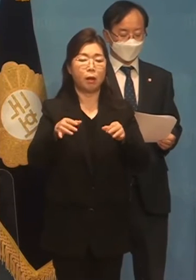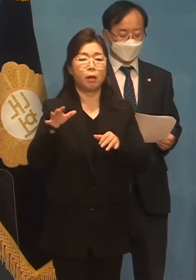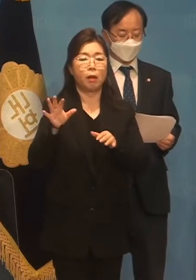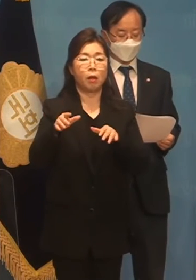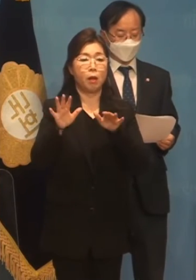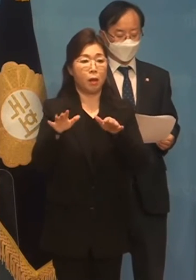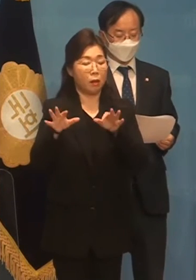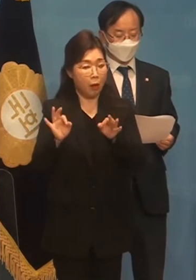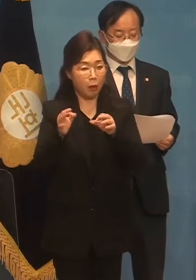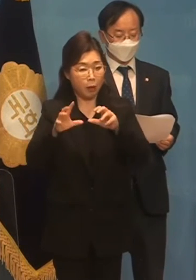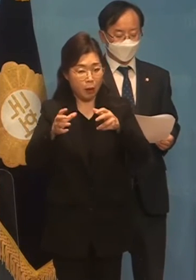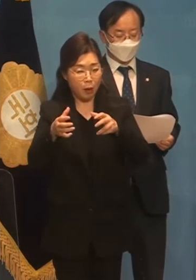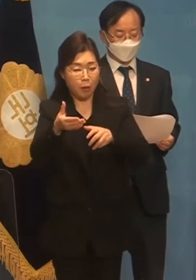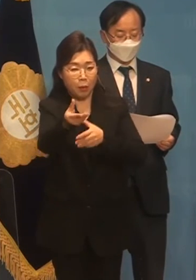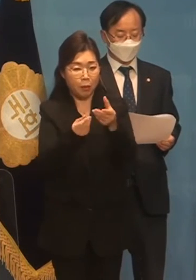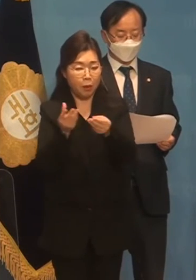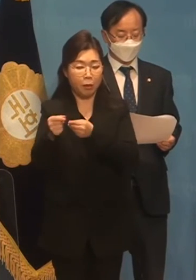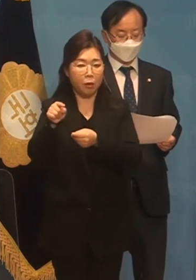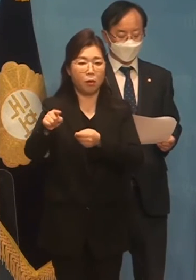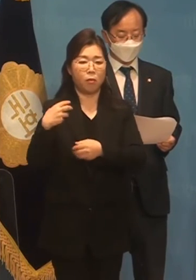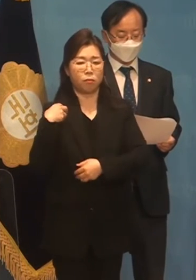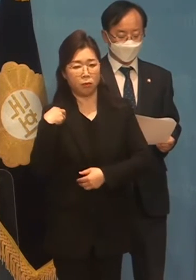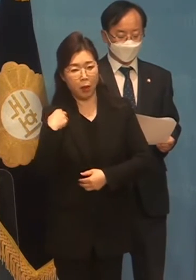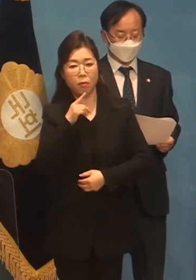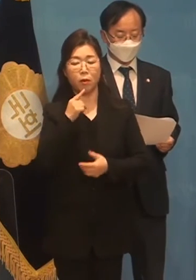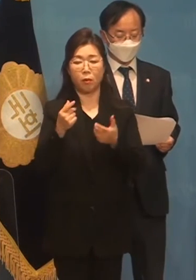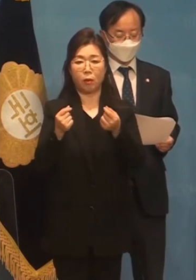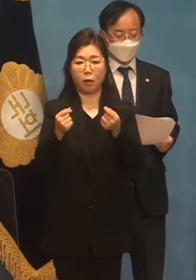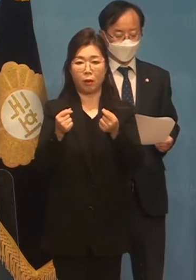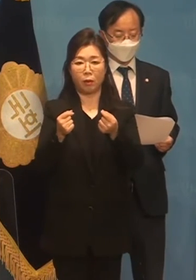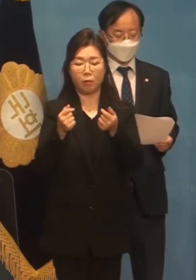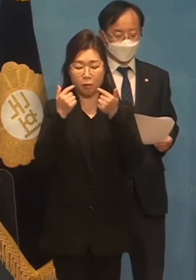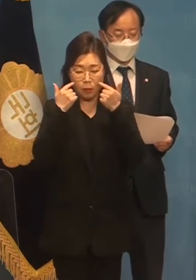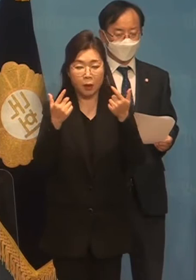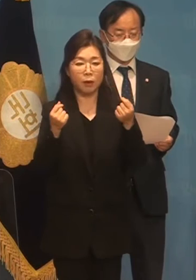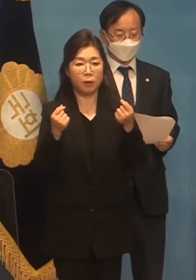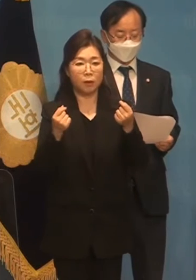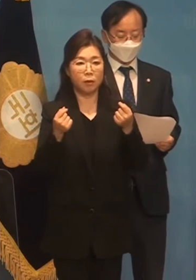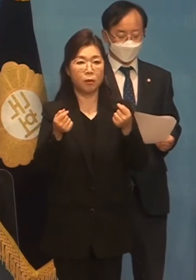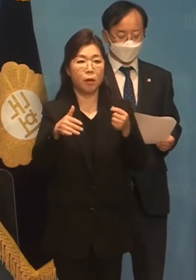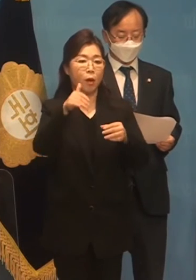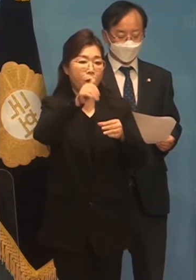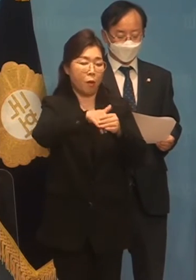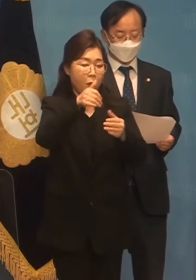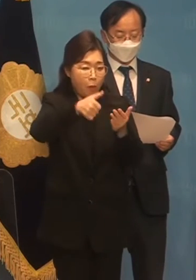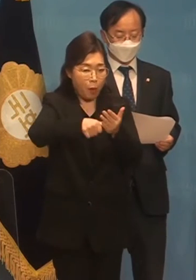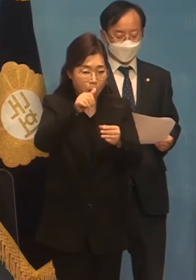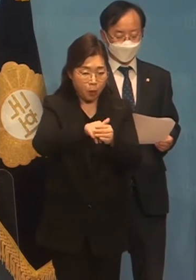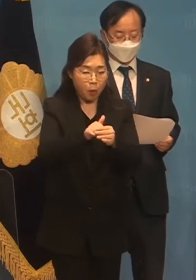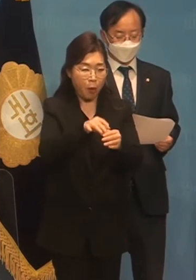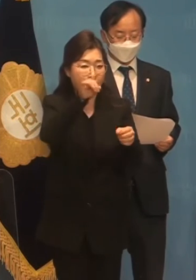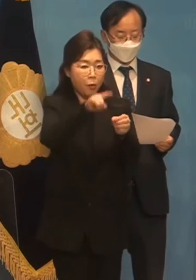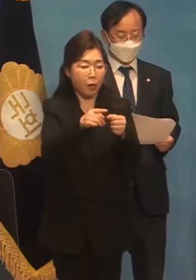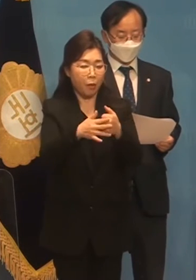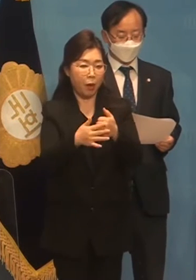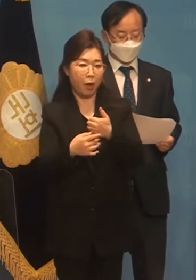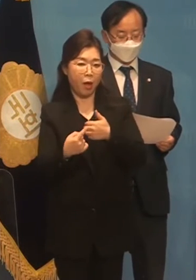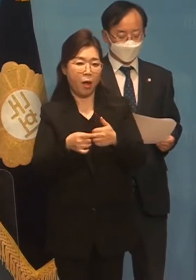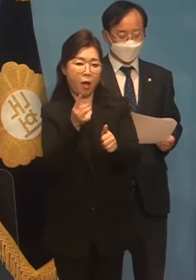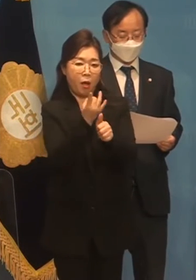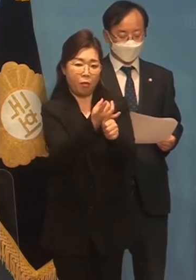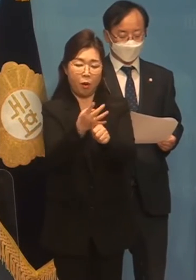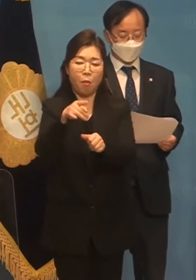매우 부담스러워한다는 것은 주지의 사실이며 선거를 겨냥한 선심성